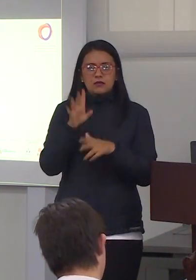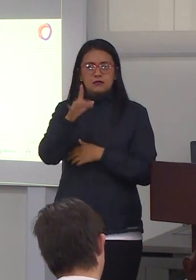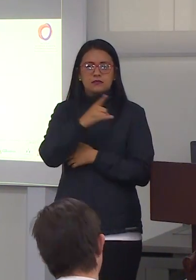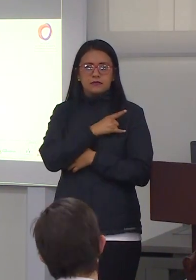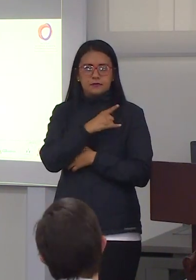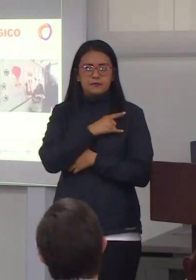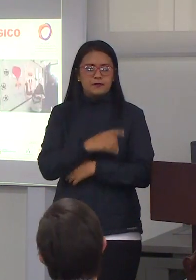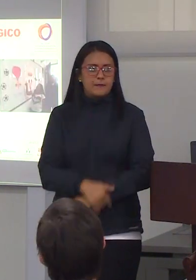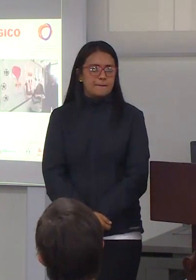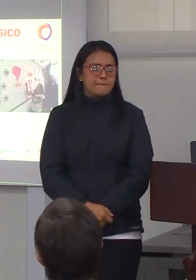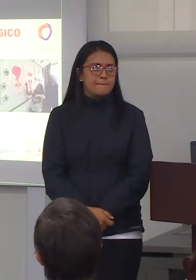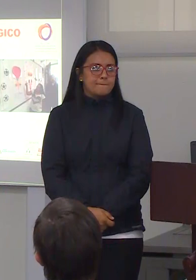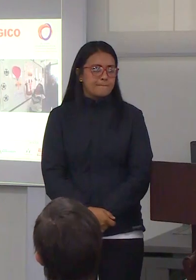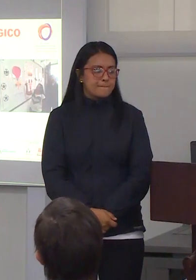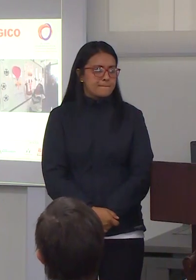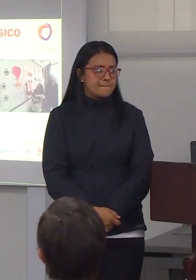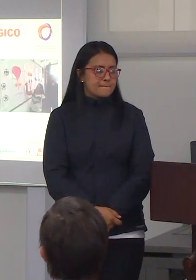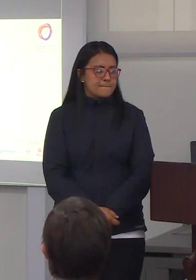universidad.